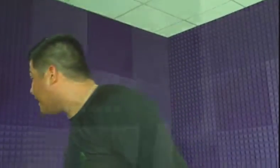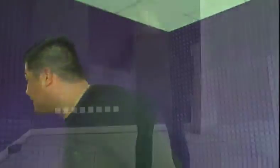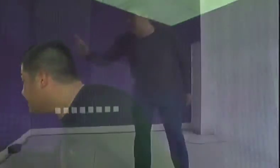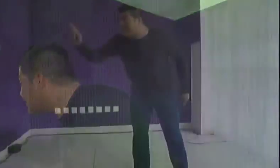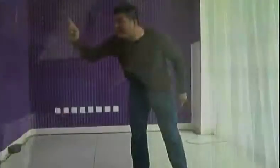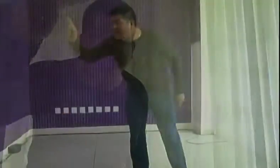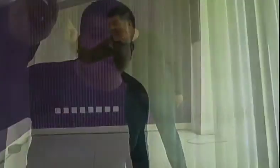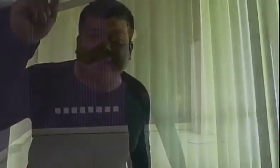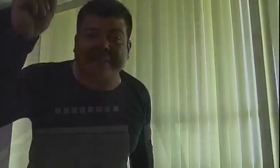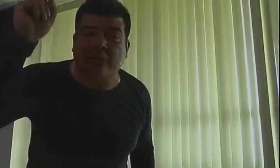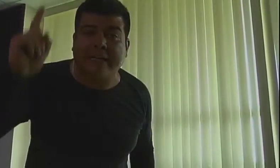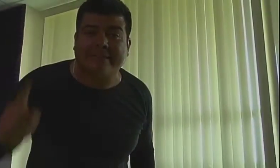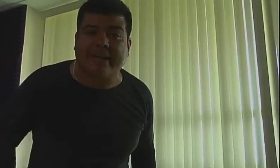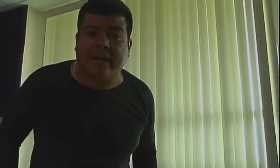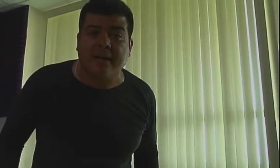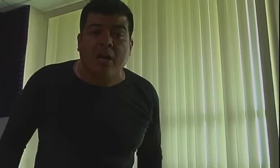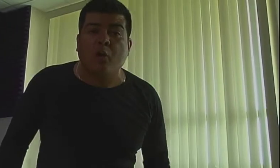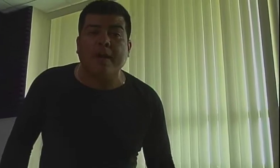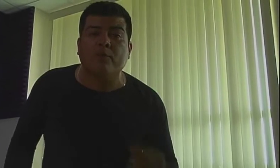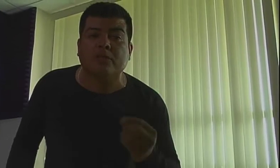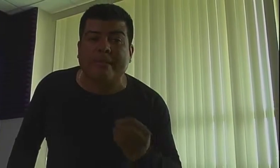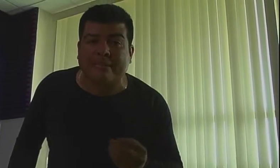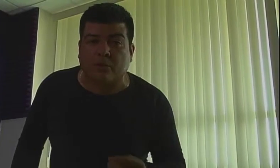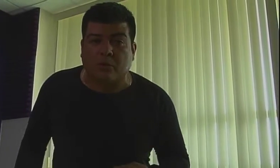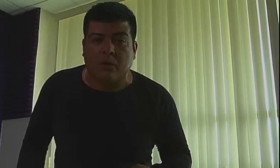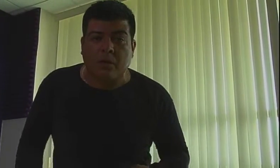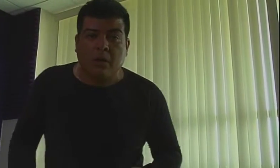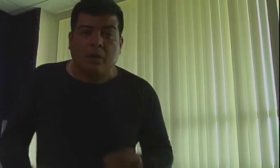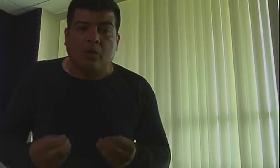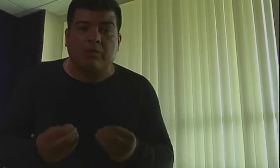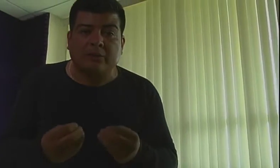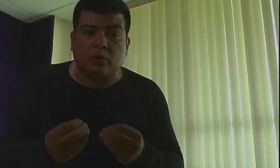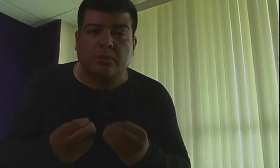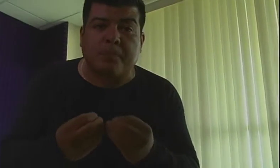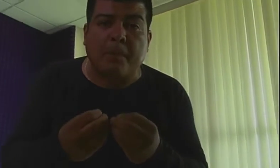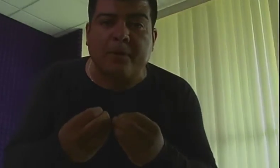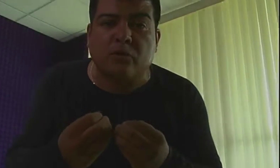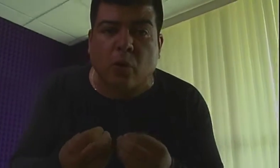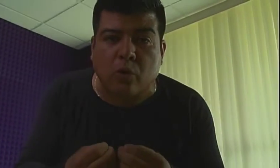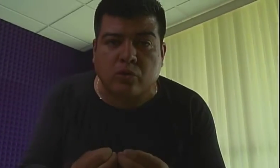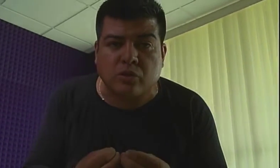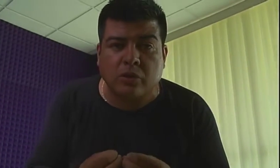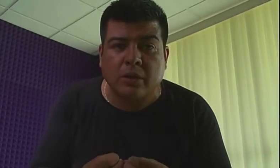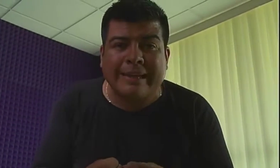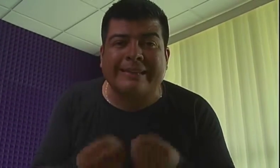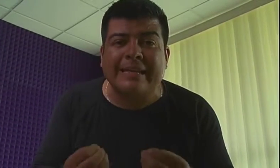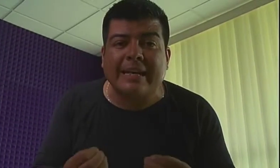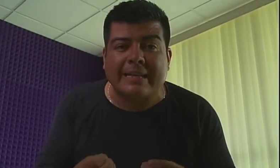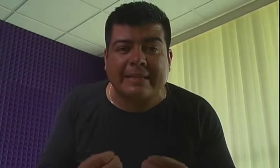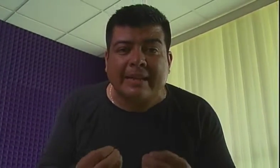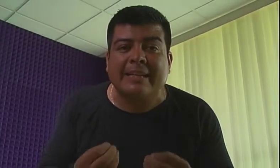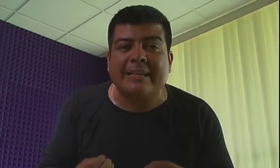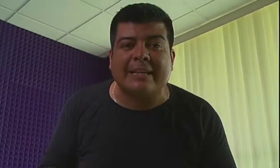tienes que caminar hasta donde él está. Lo hemos visto con nuestros propios ojos. Tienes que